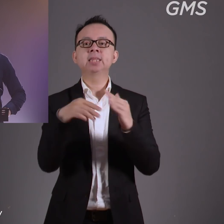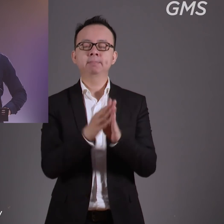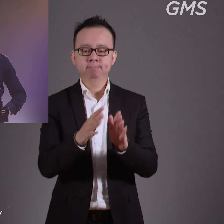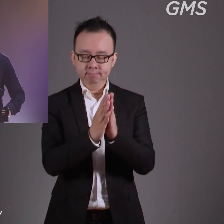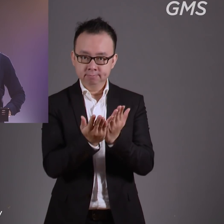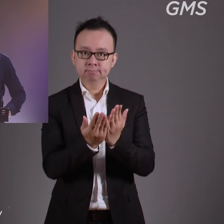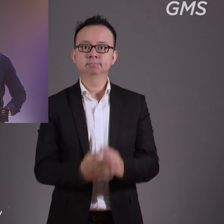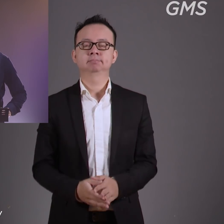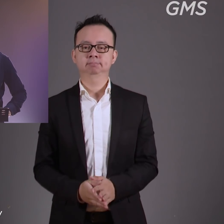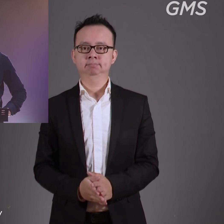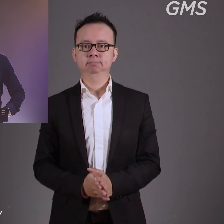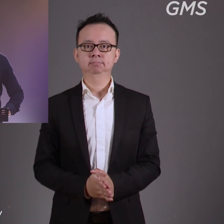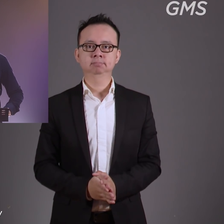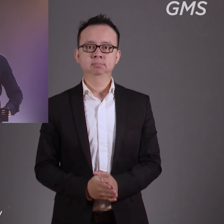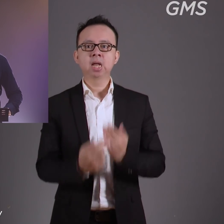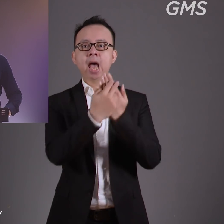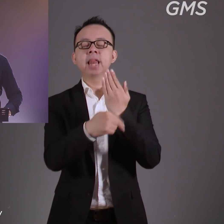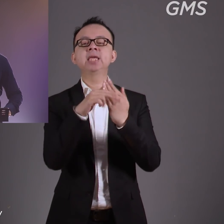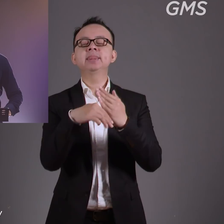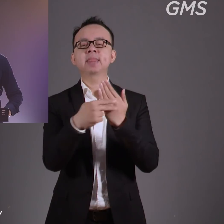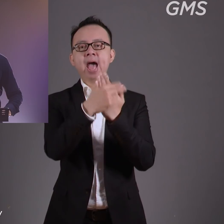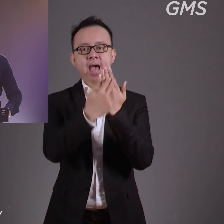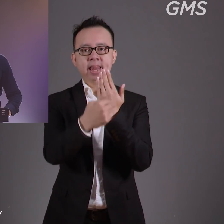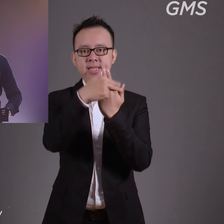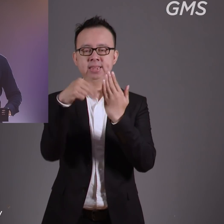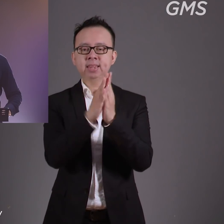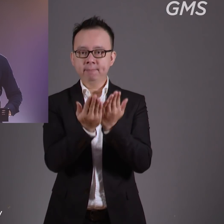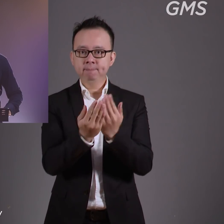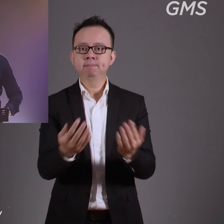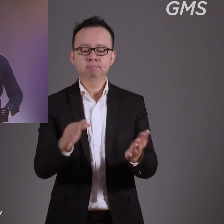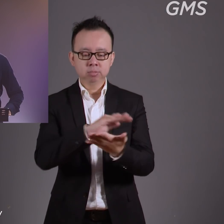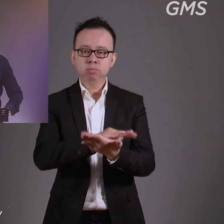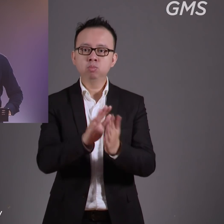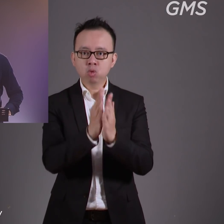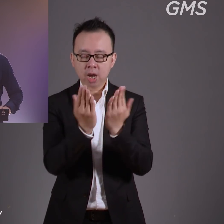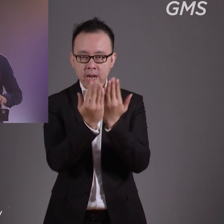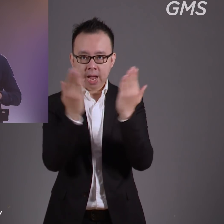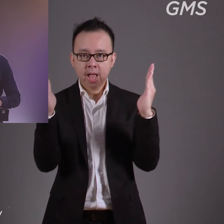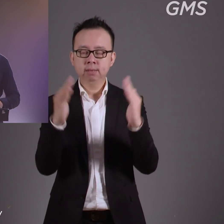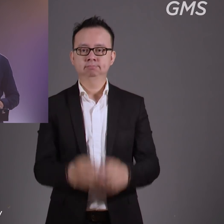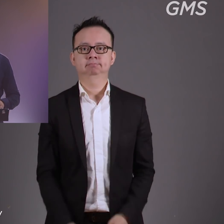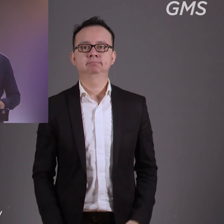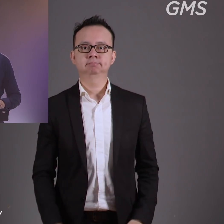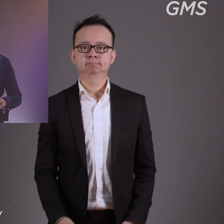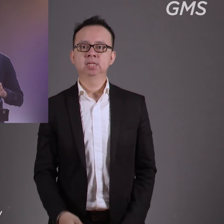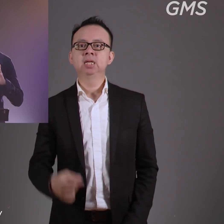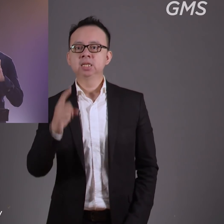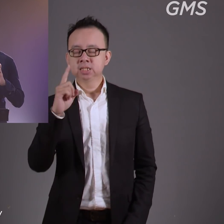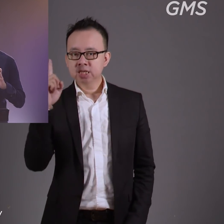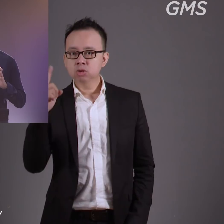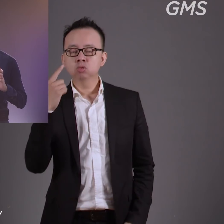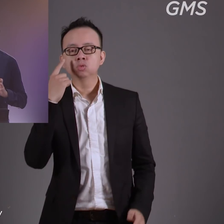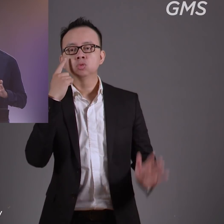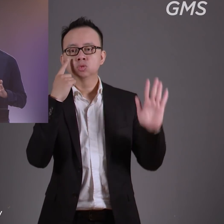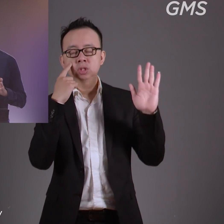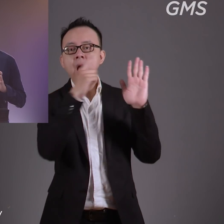Kita buka yellow pages-nya Alkitab atau seperti phone book, buku telepon. Tapi nama-nama